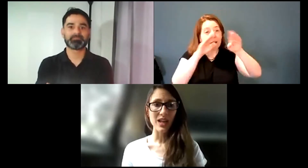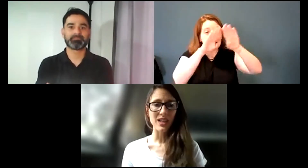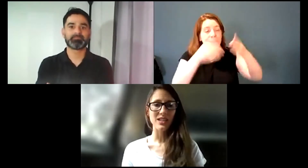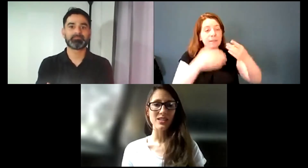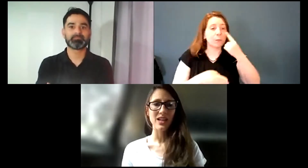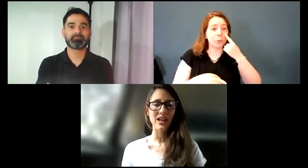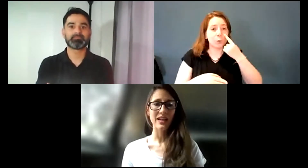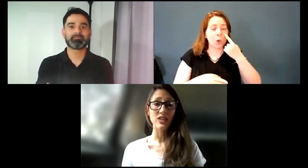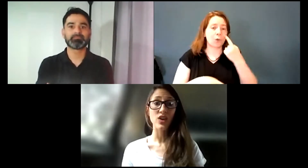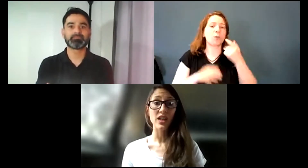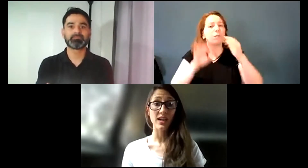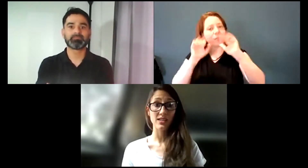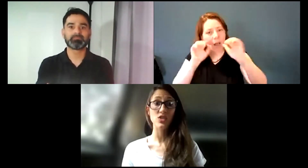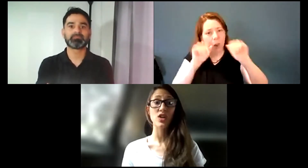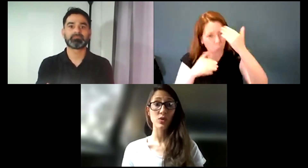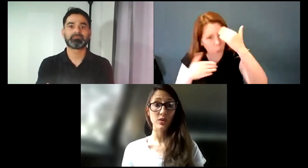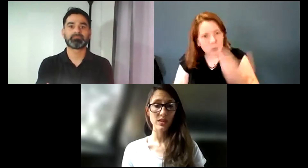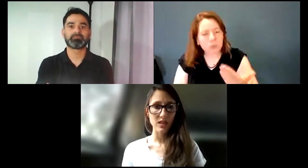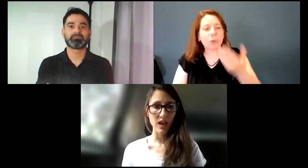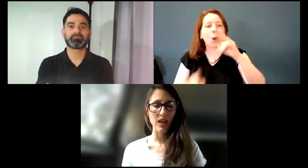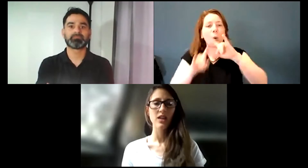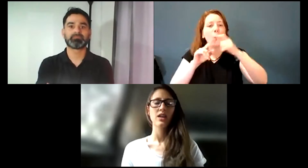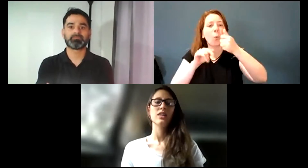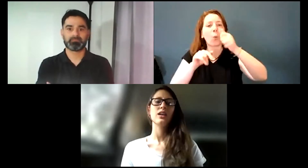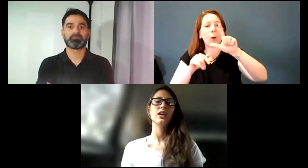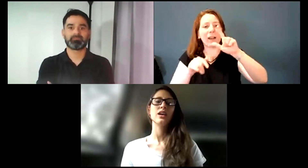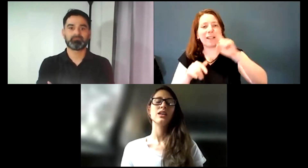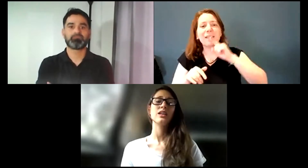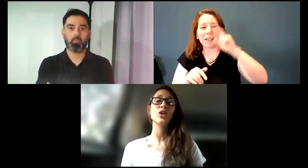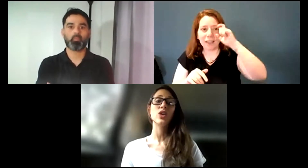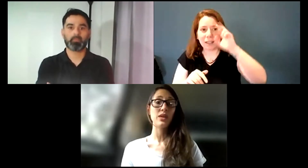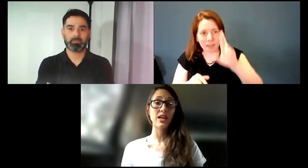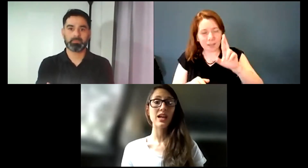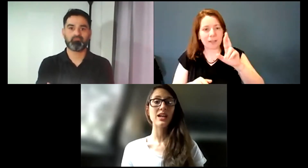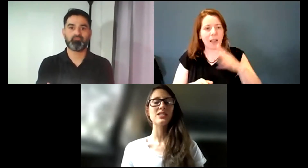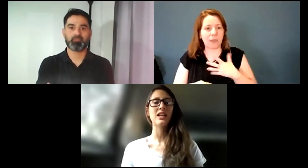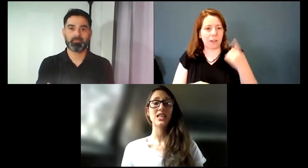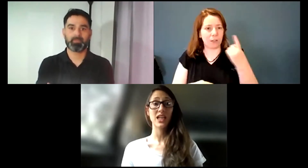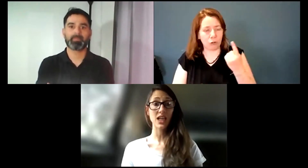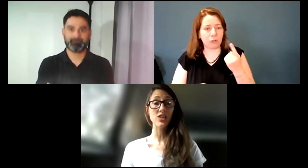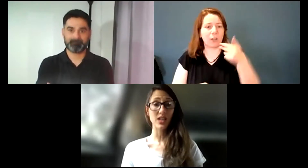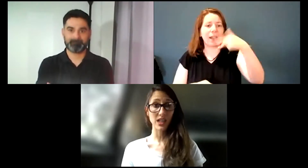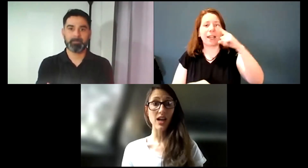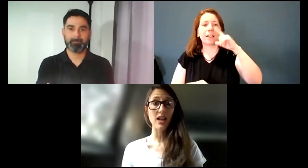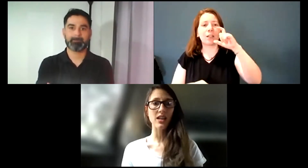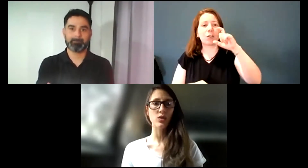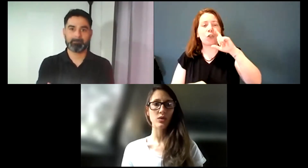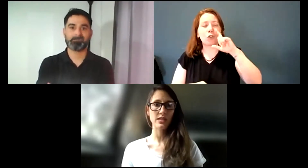Wallach, que es el rector en ejercicio de la universidad, de Nicolás Vilela, que es el secretario general de la